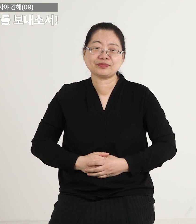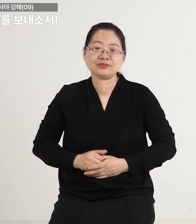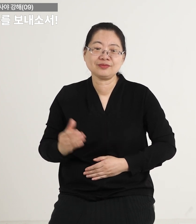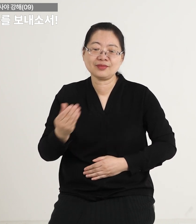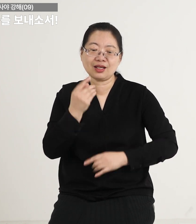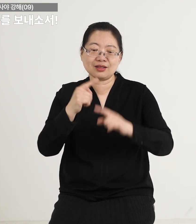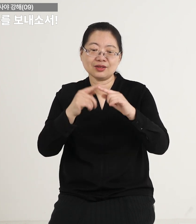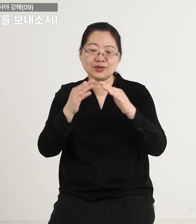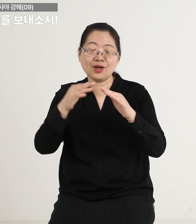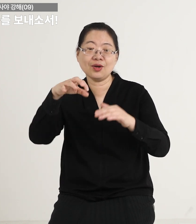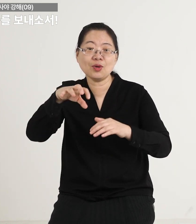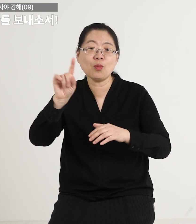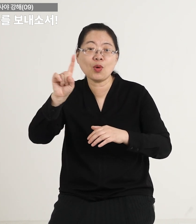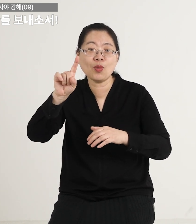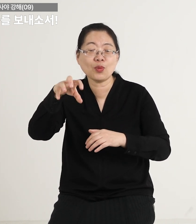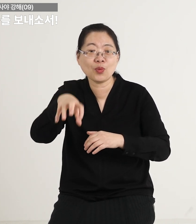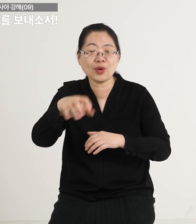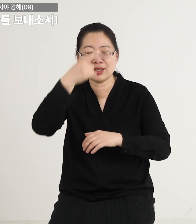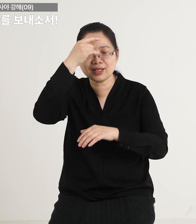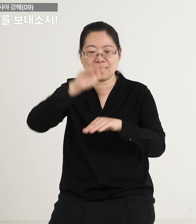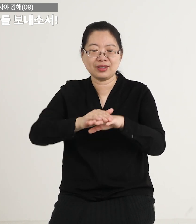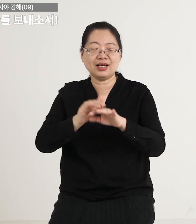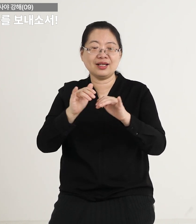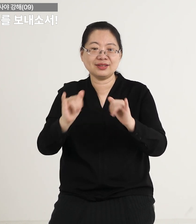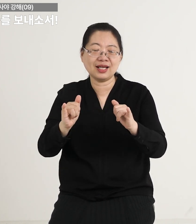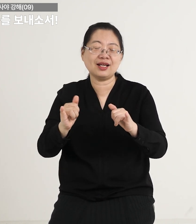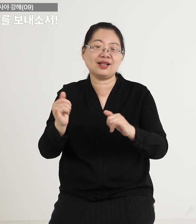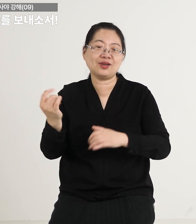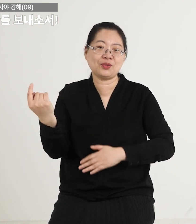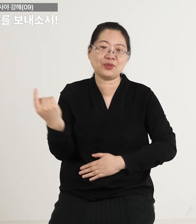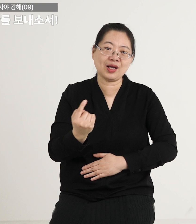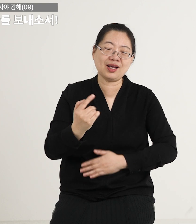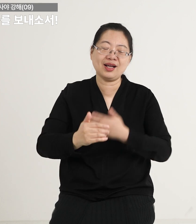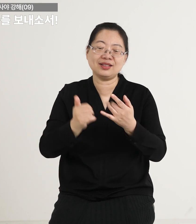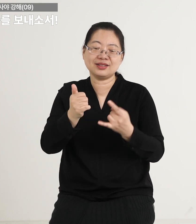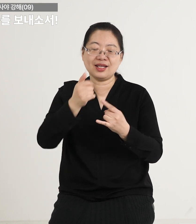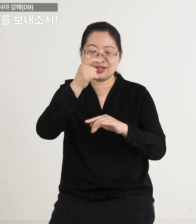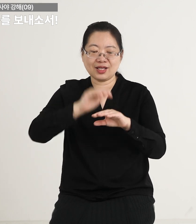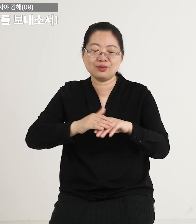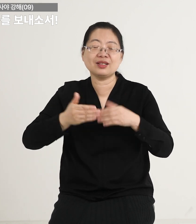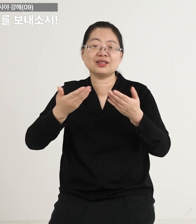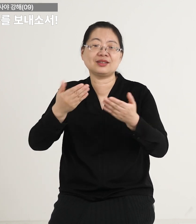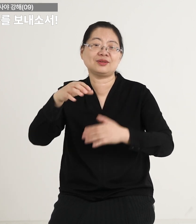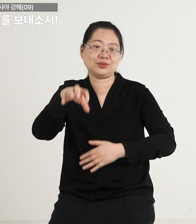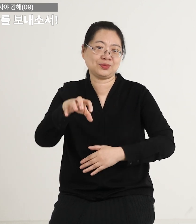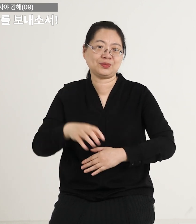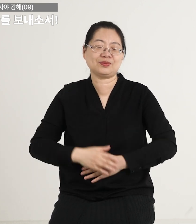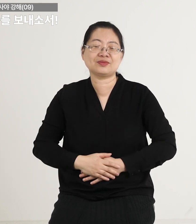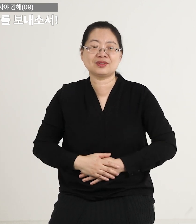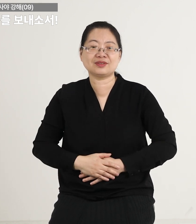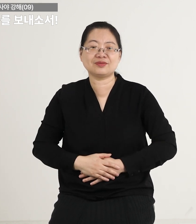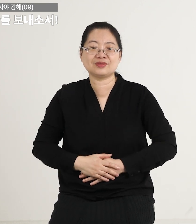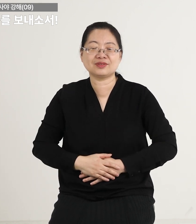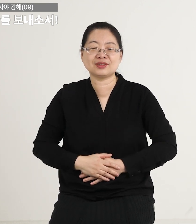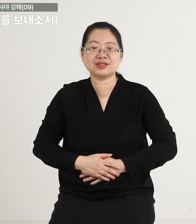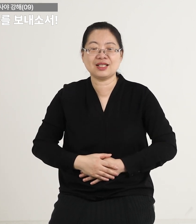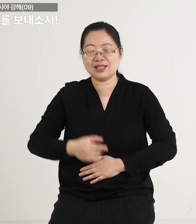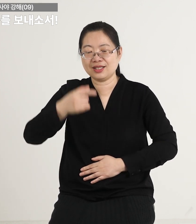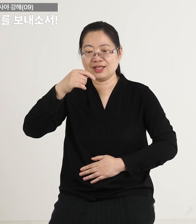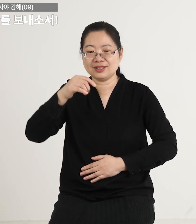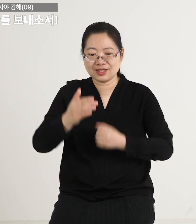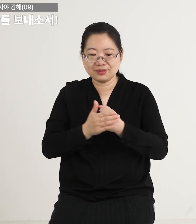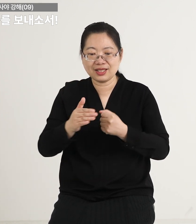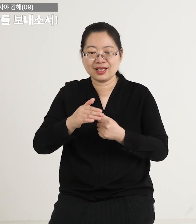하는 공간입니까? 예배자들이 나와서 하나님께 예배하는 공간이에요. 이게 예배의